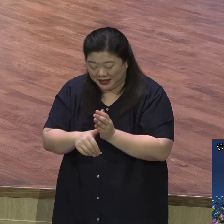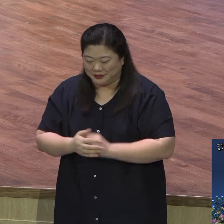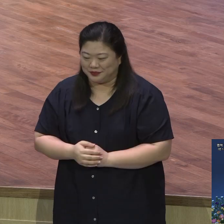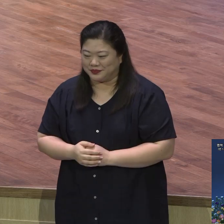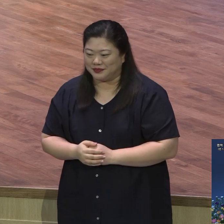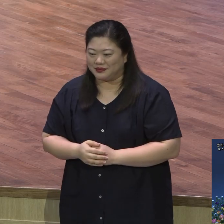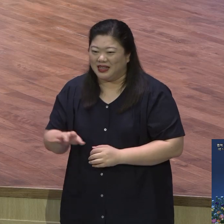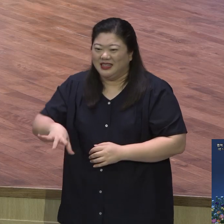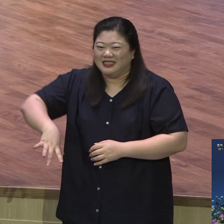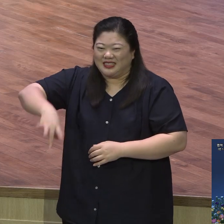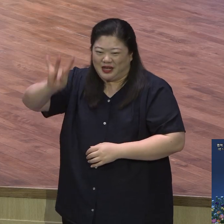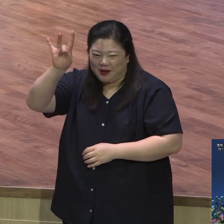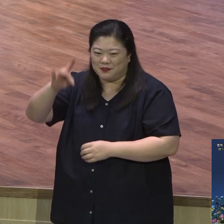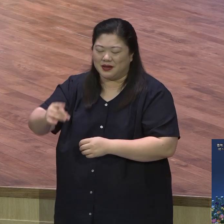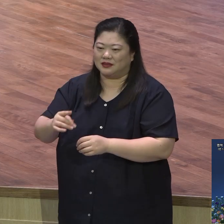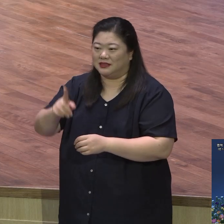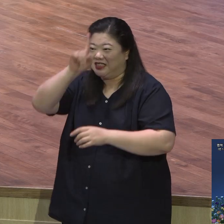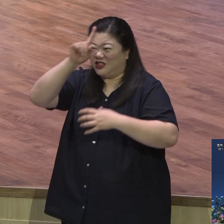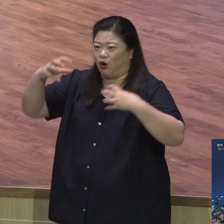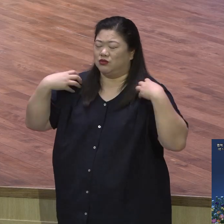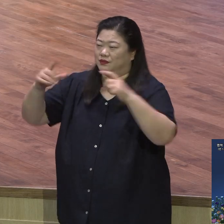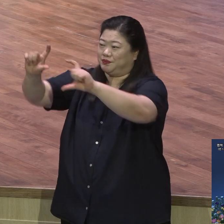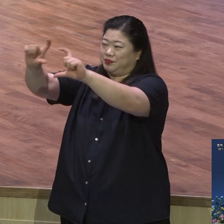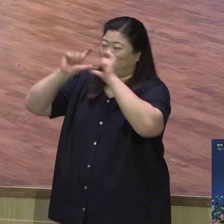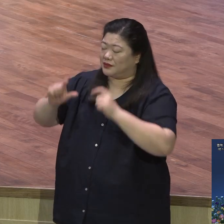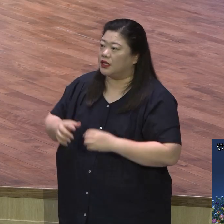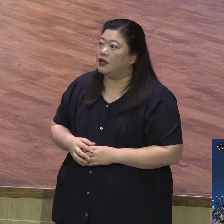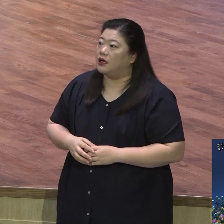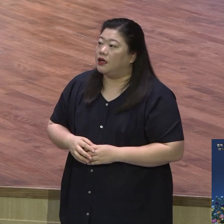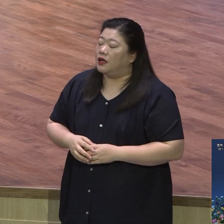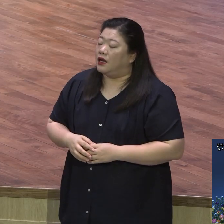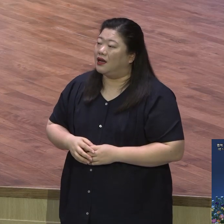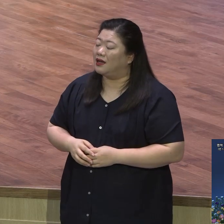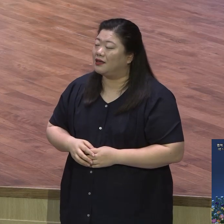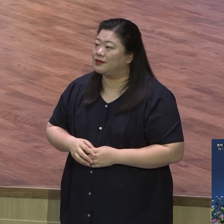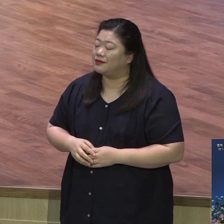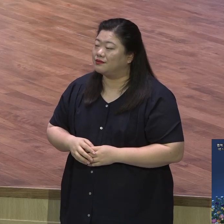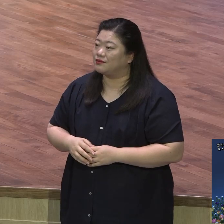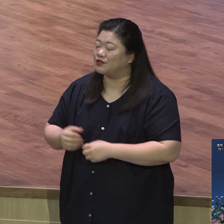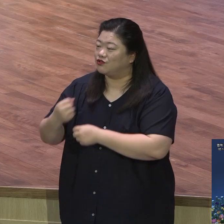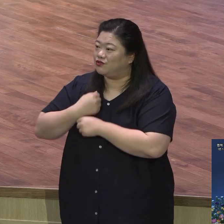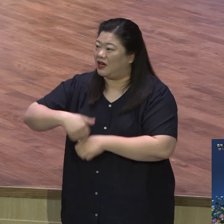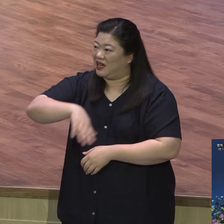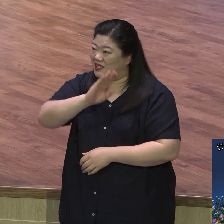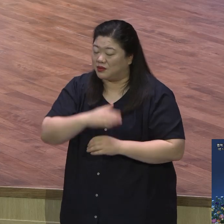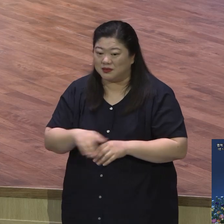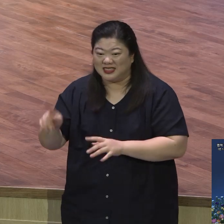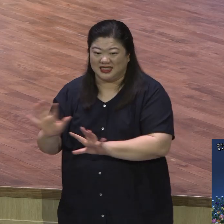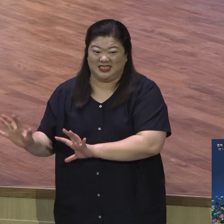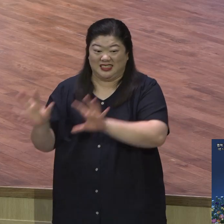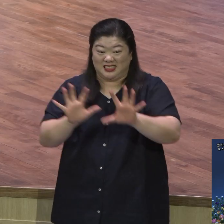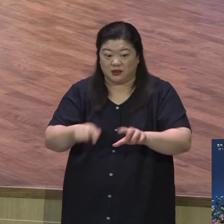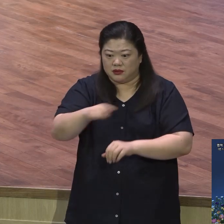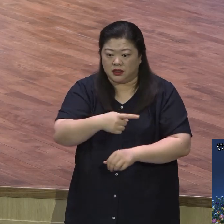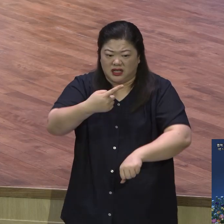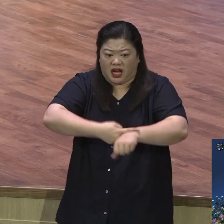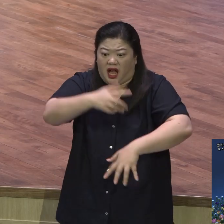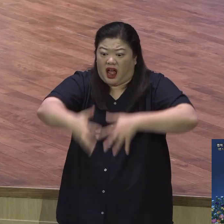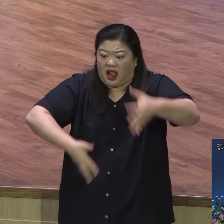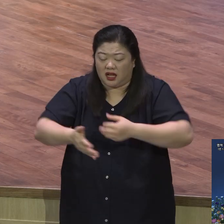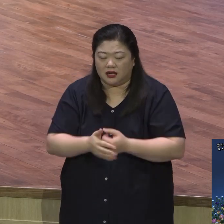그야말로 세워놓은 게 오합지졸입니다. 오합지졸. 줄도 제대로 설 줄도 모르고 거수경라도 할 줄도 모르고 발도